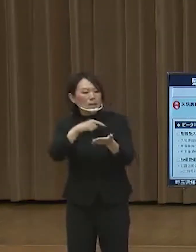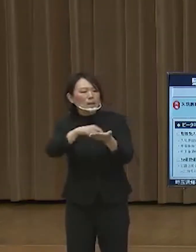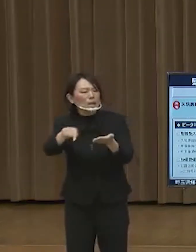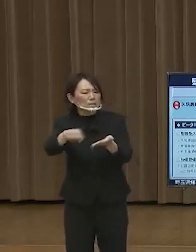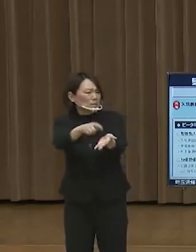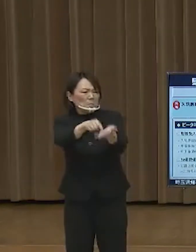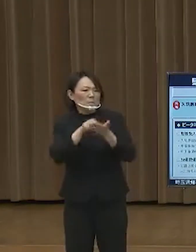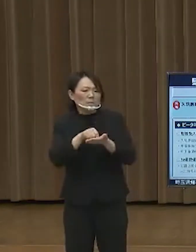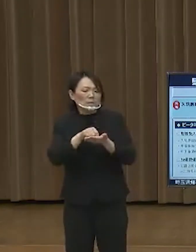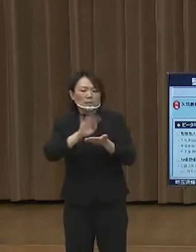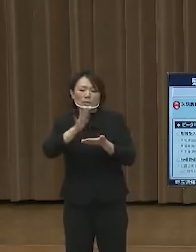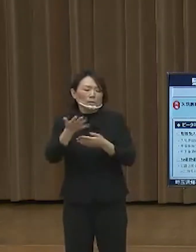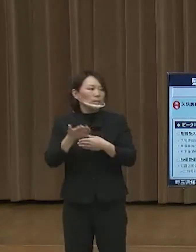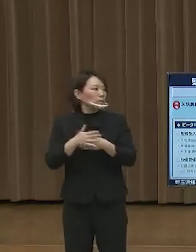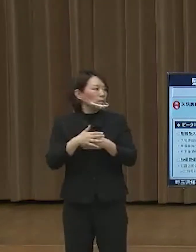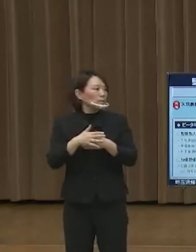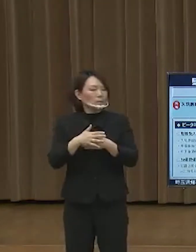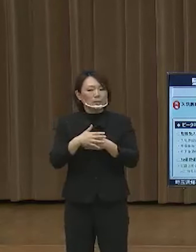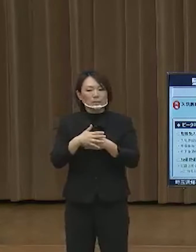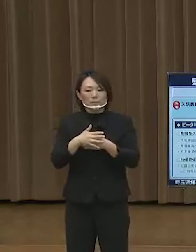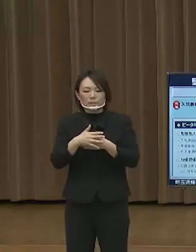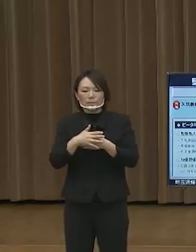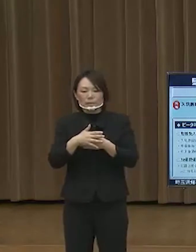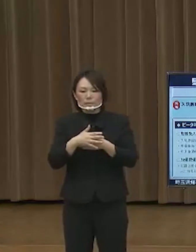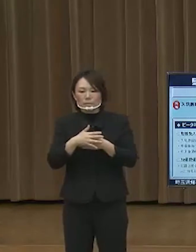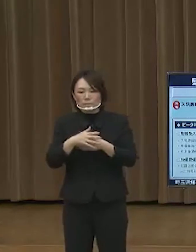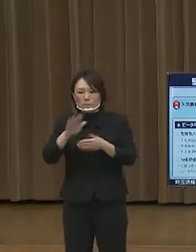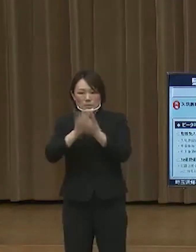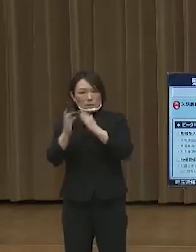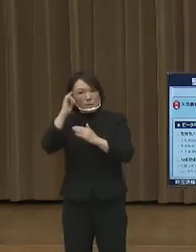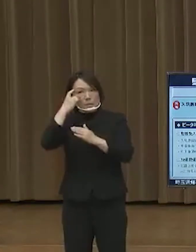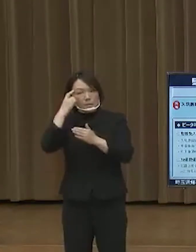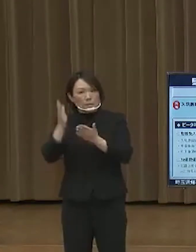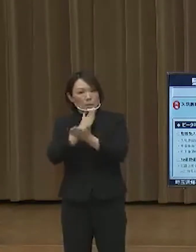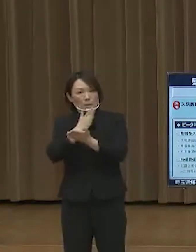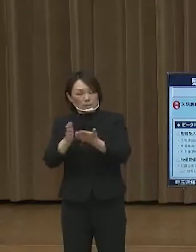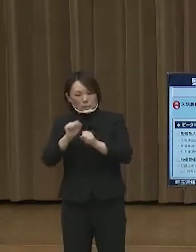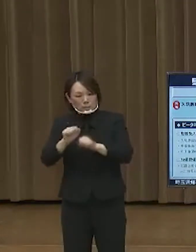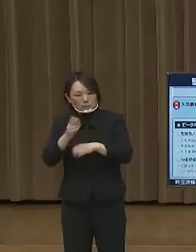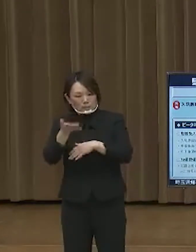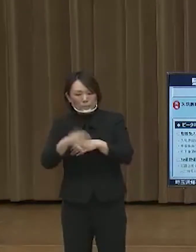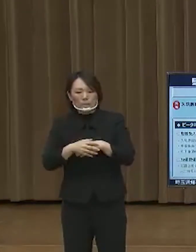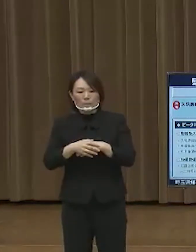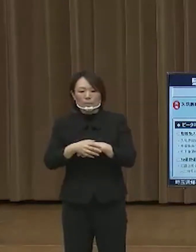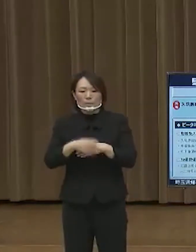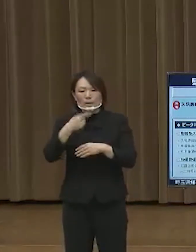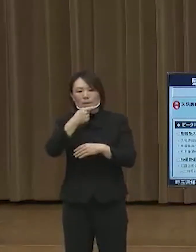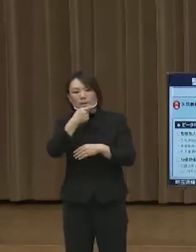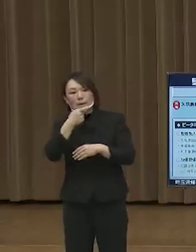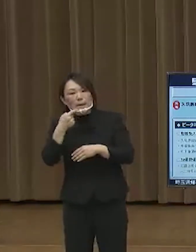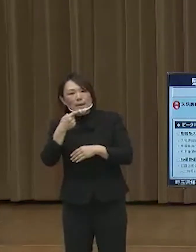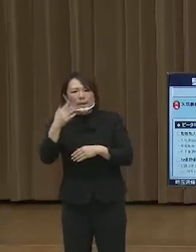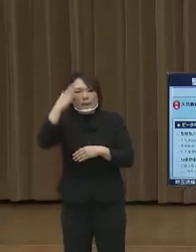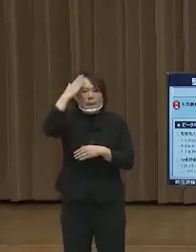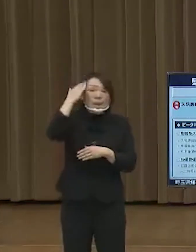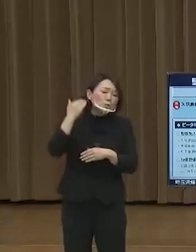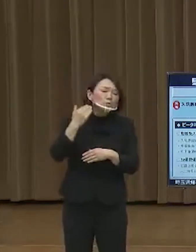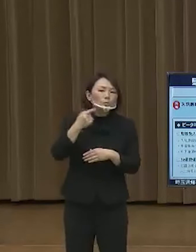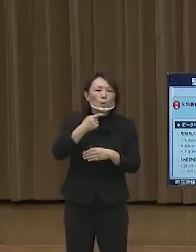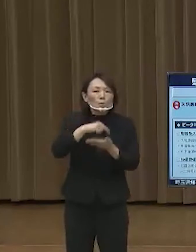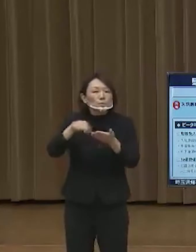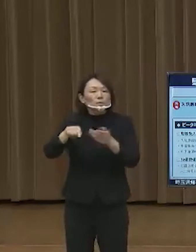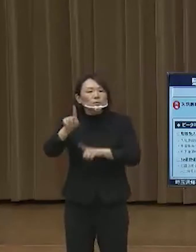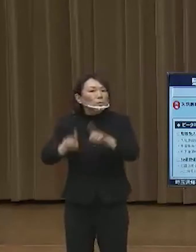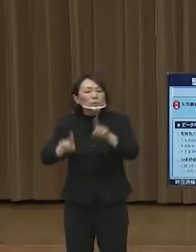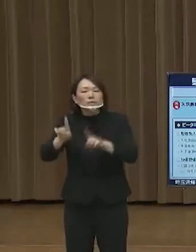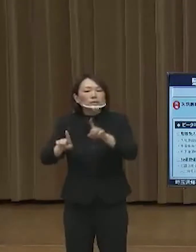うか。 すみません、黒字になるか赤字になるか、これによってなるかどうかという話だけではないと思いますので、現場 その医療の